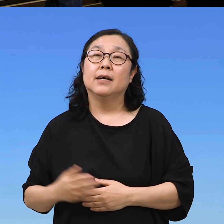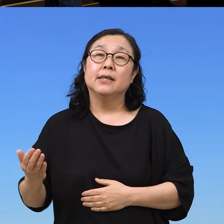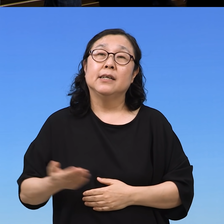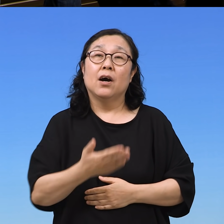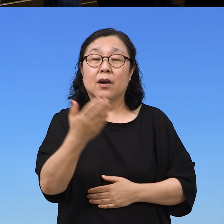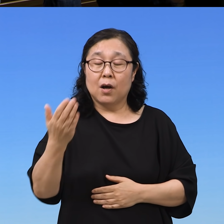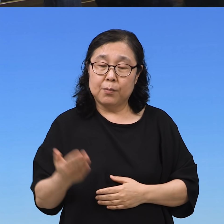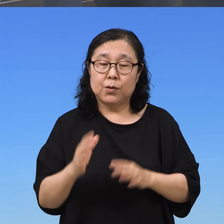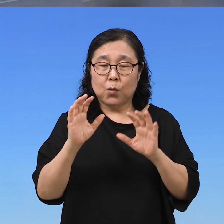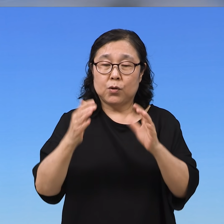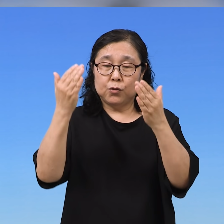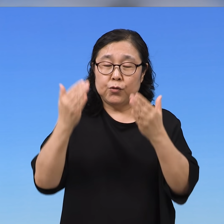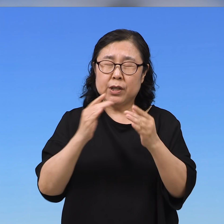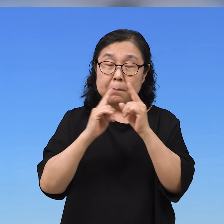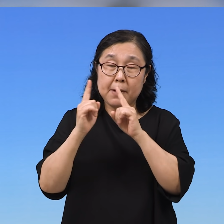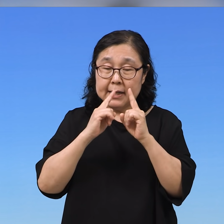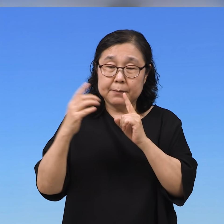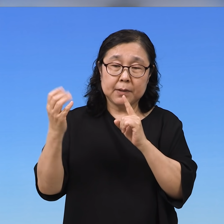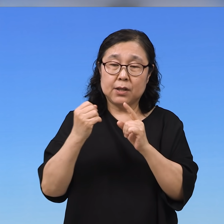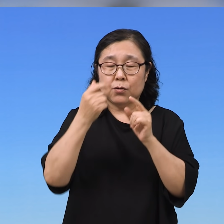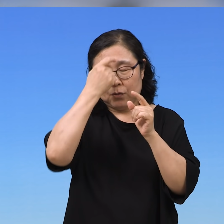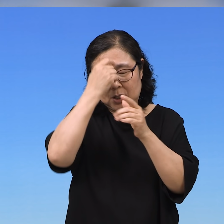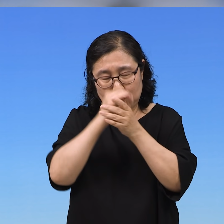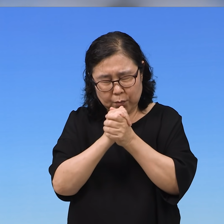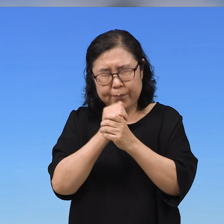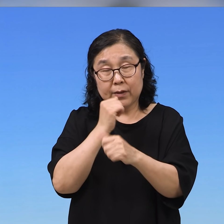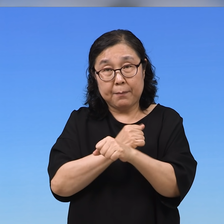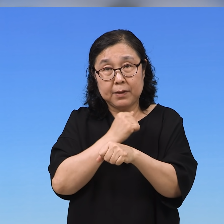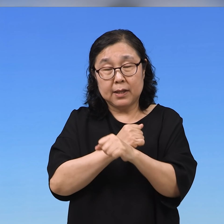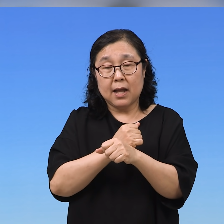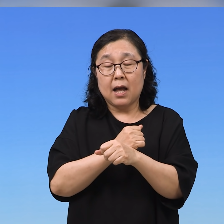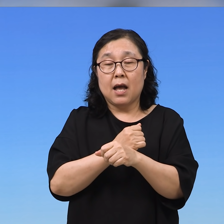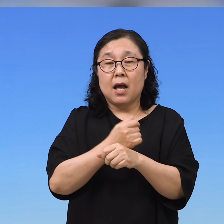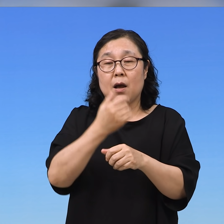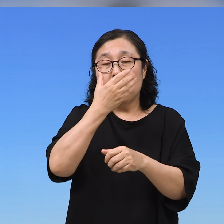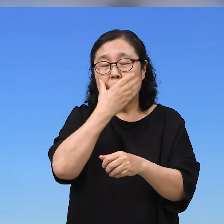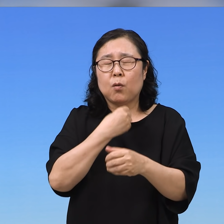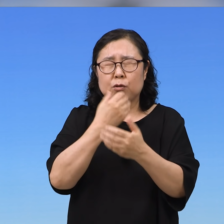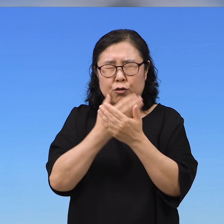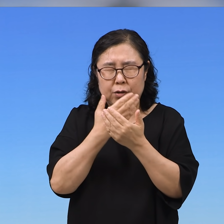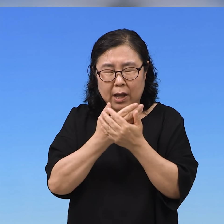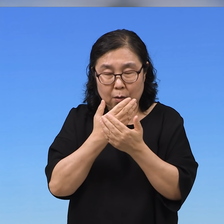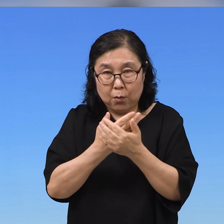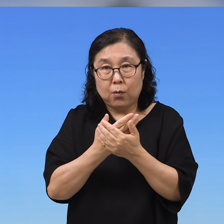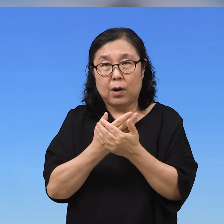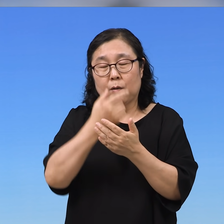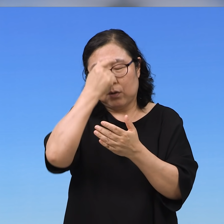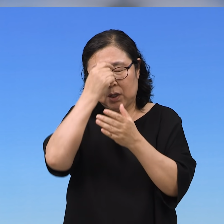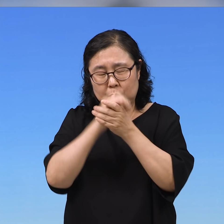여러분, 오늘 주신 말씀 붙들고 기도하는데 아버지 복 주시기 원합니다. 주님 복 내려주시기 원합니다.